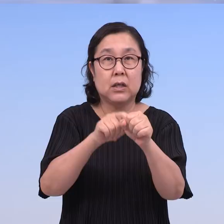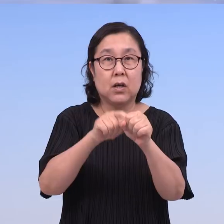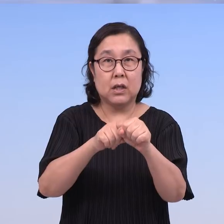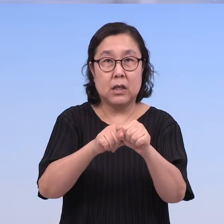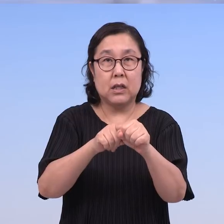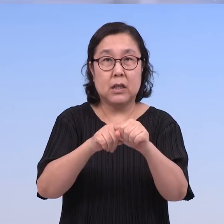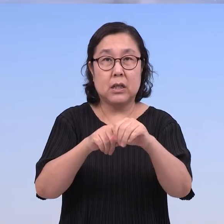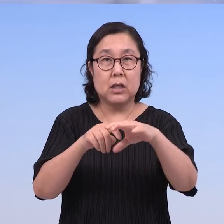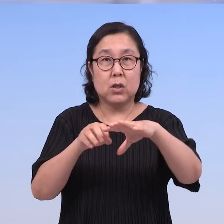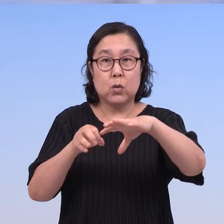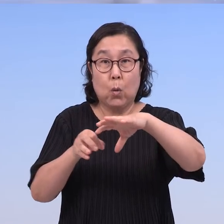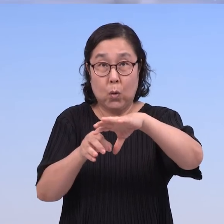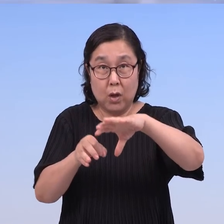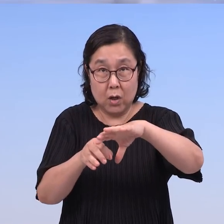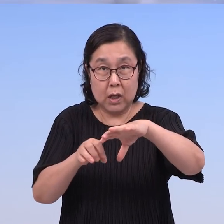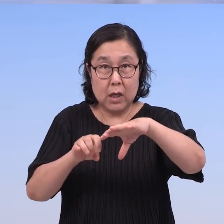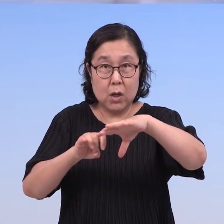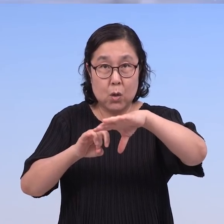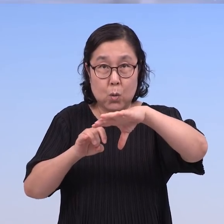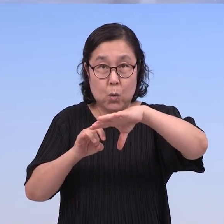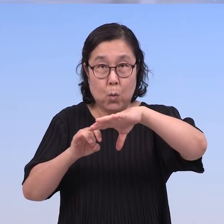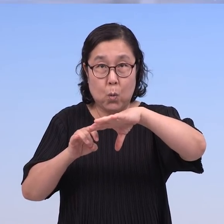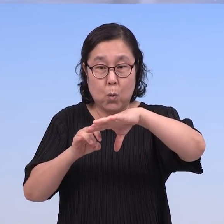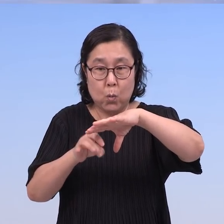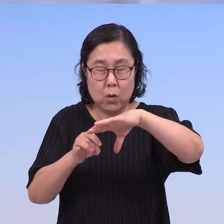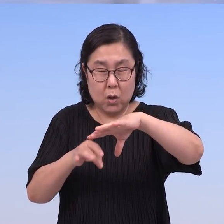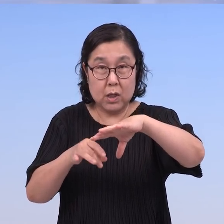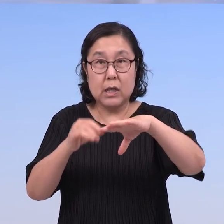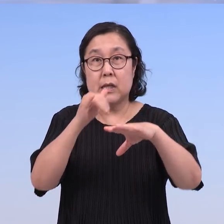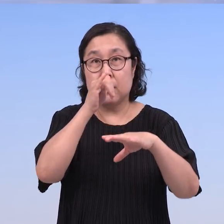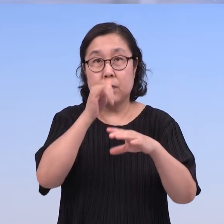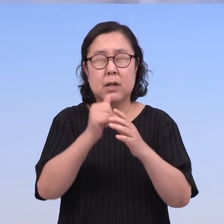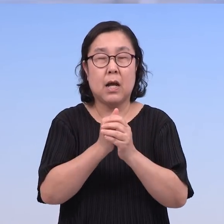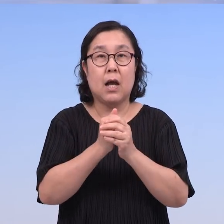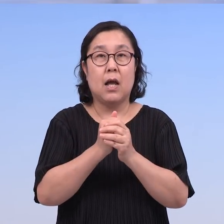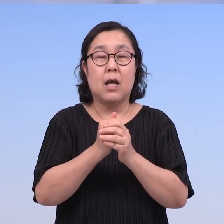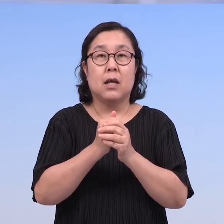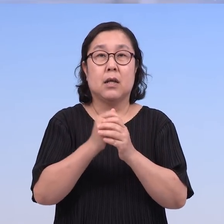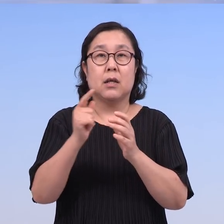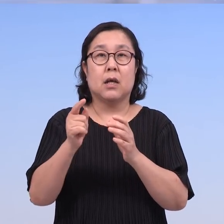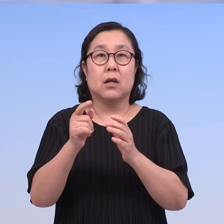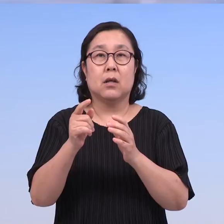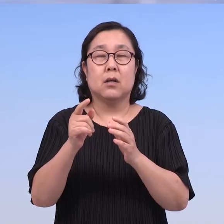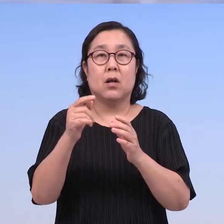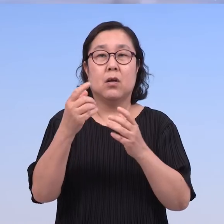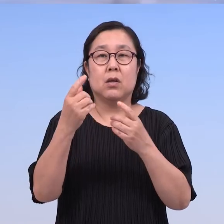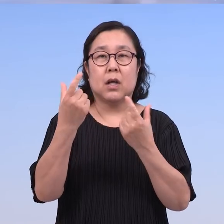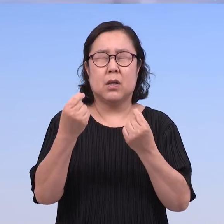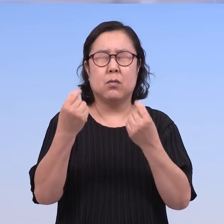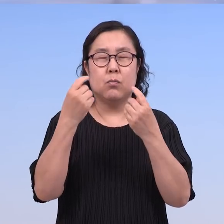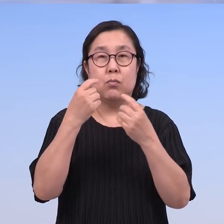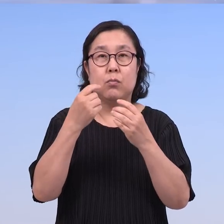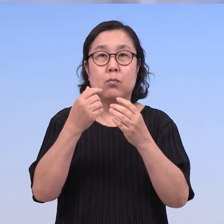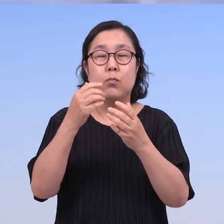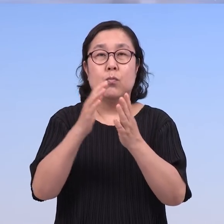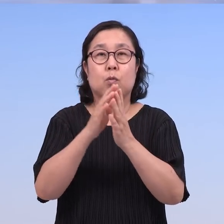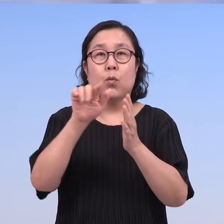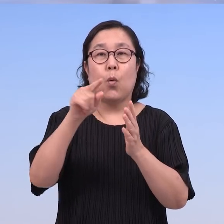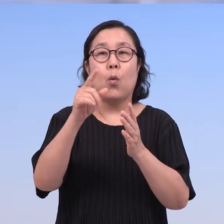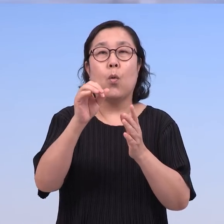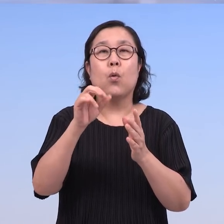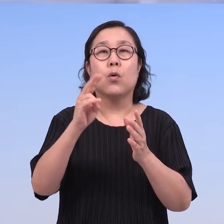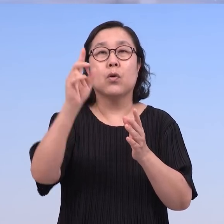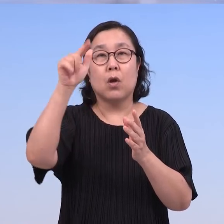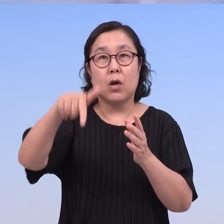조직적인 그 공격이 모두가 다 경험하는 그런 현실적인 공격 아니겠습니까?